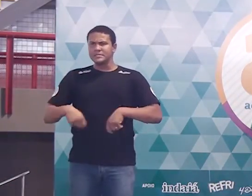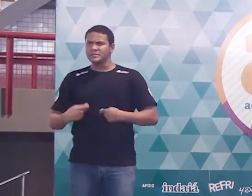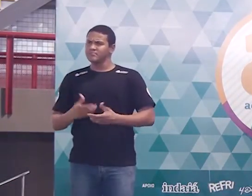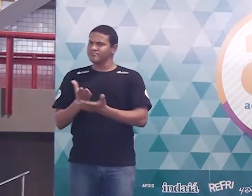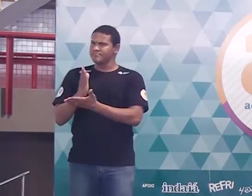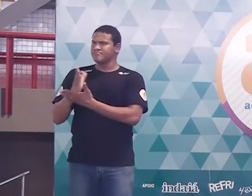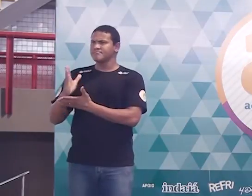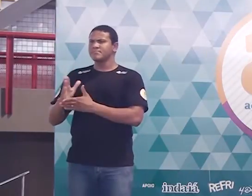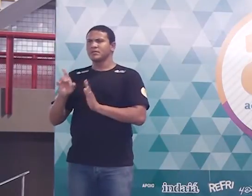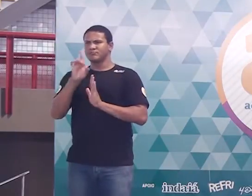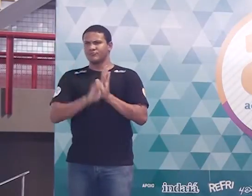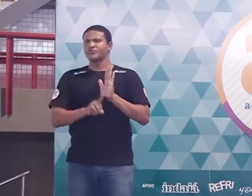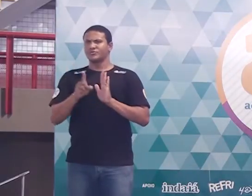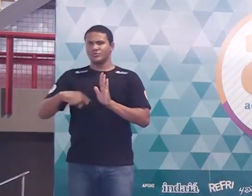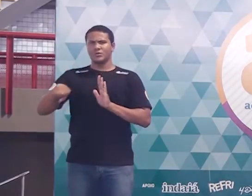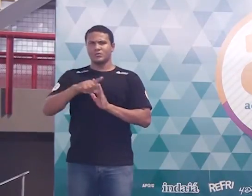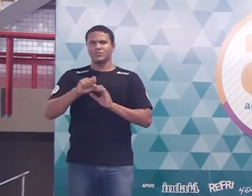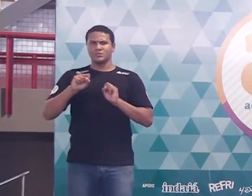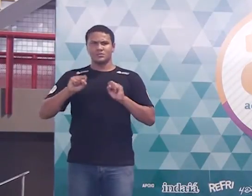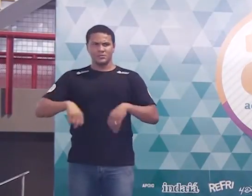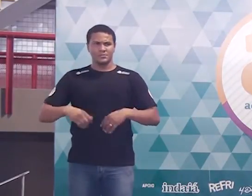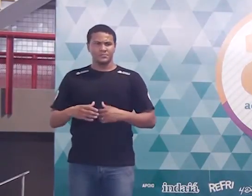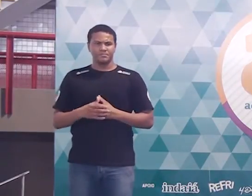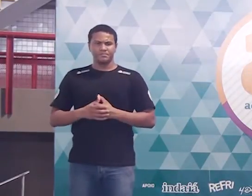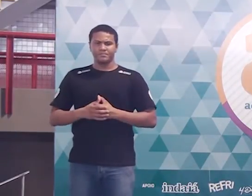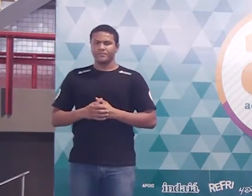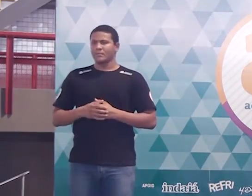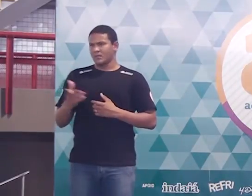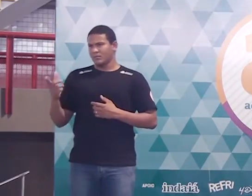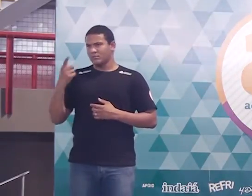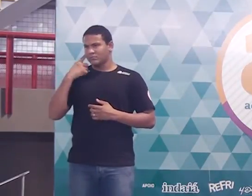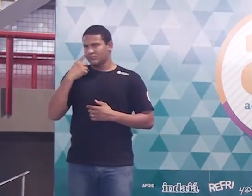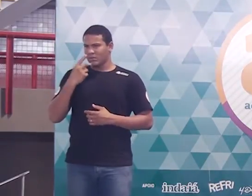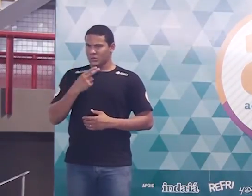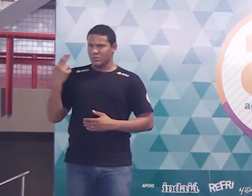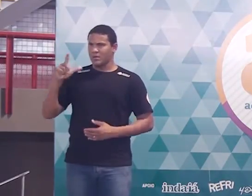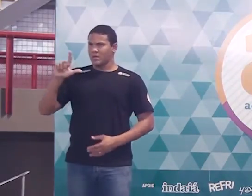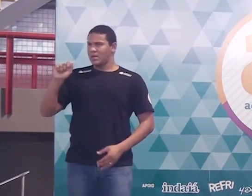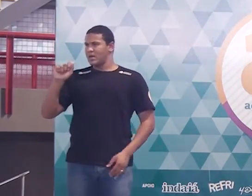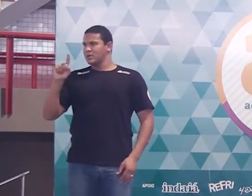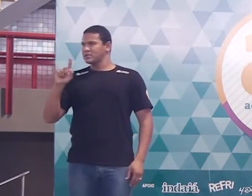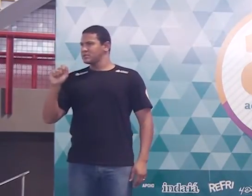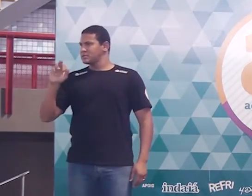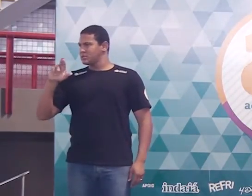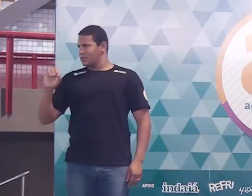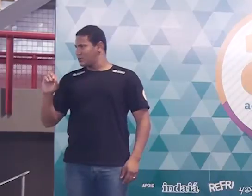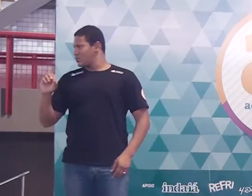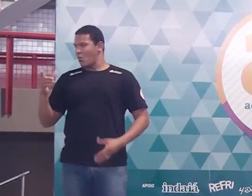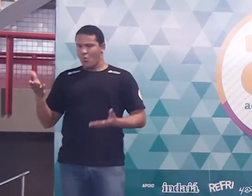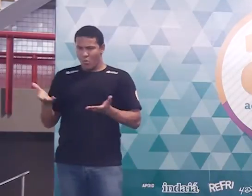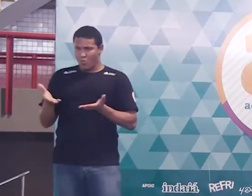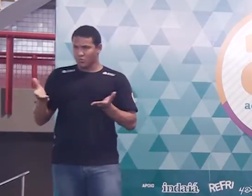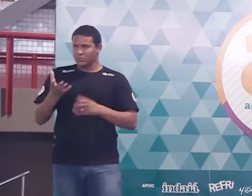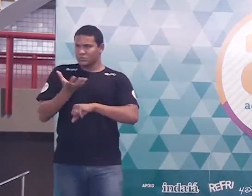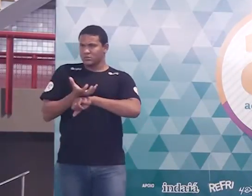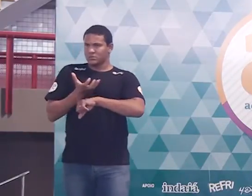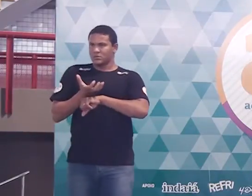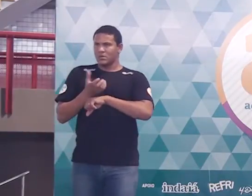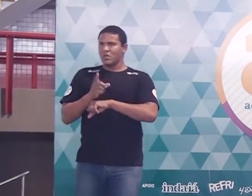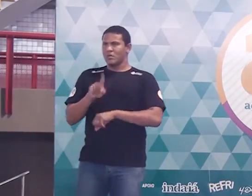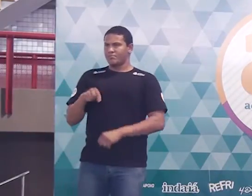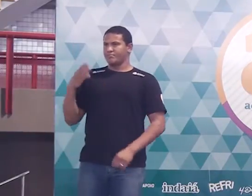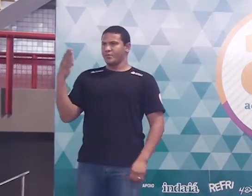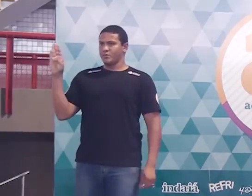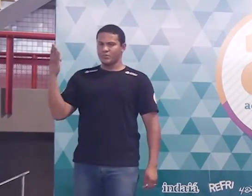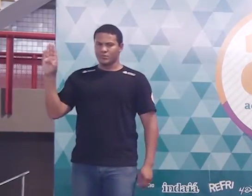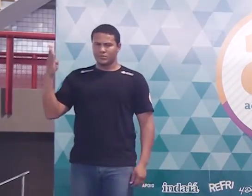vaga de vocês. Bom, como vocês já foram informados, eu sou o professor Lázaro. Nós vamos trabalhar hoje a disciplina de